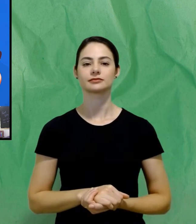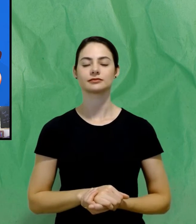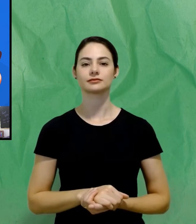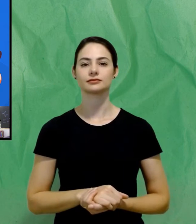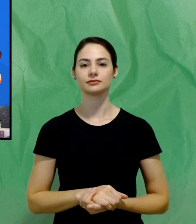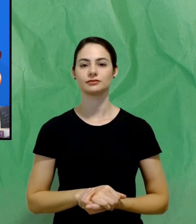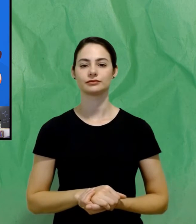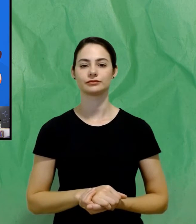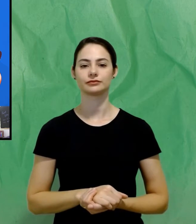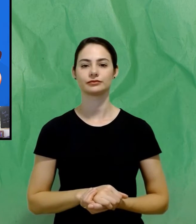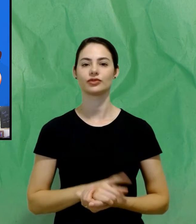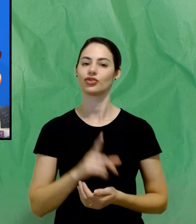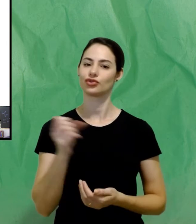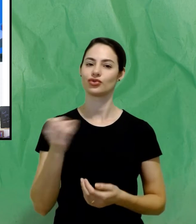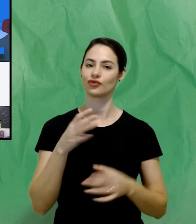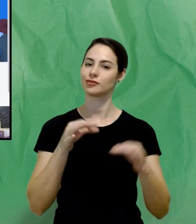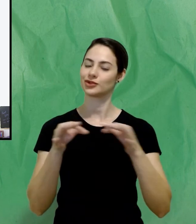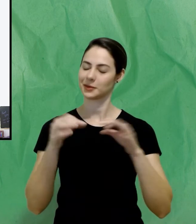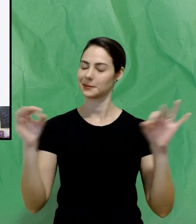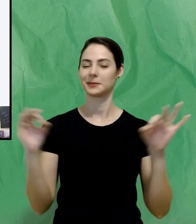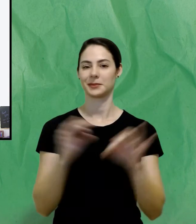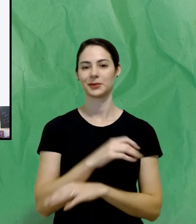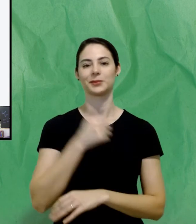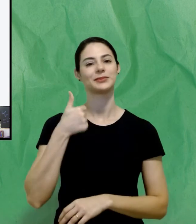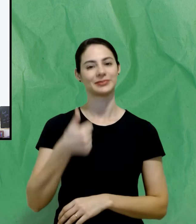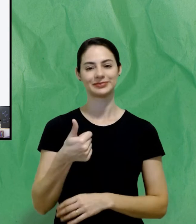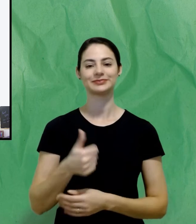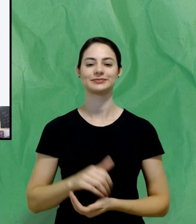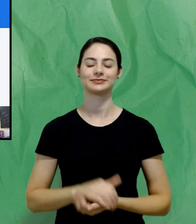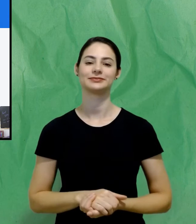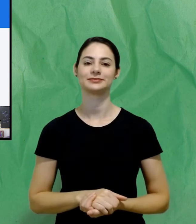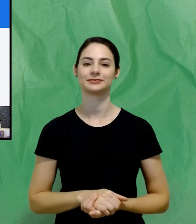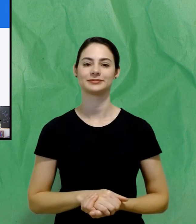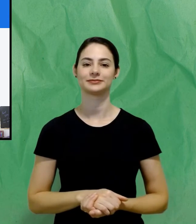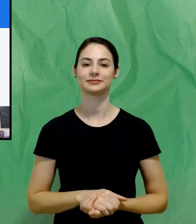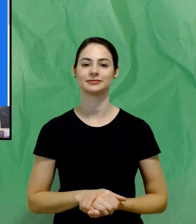Olha só, seu novo projeto está pronto. Então vamos continuar aqui.